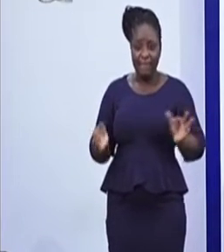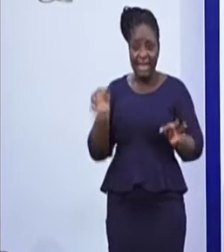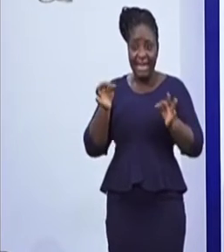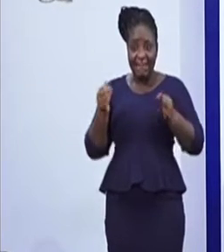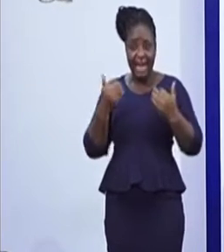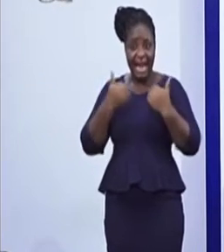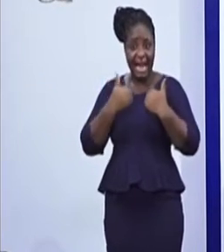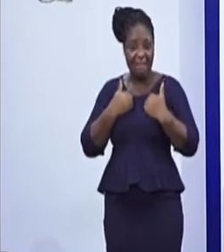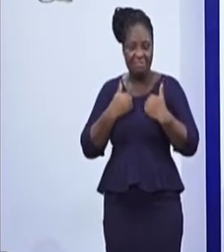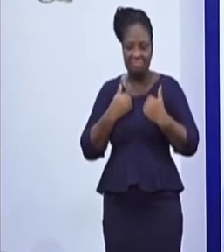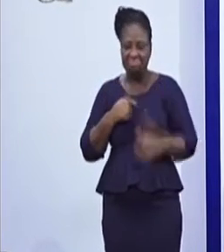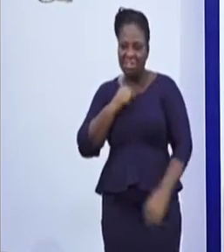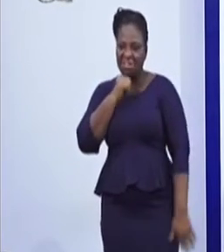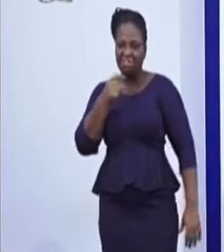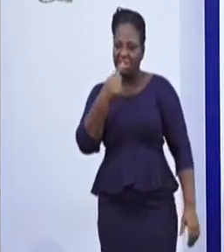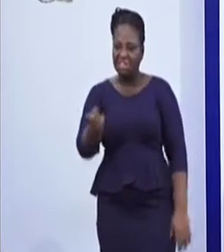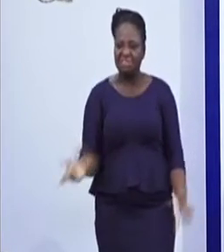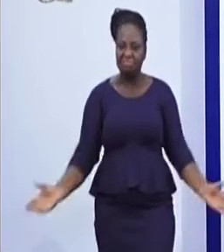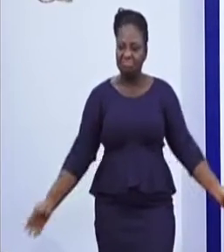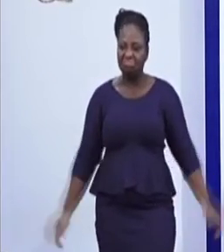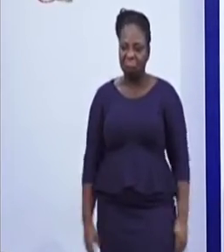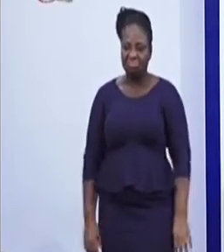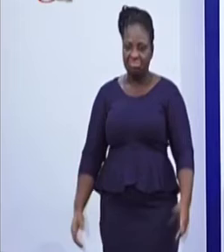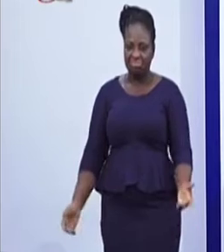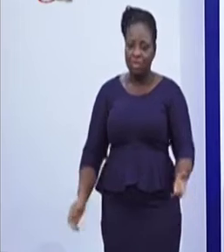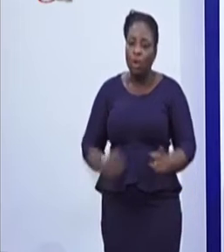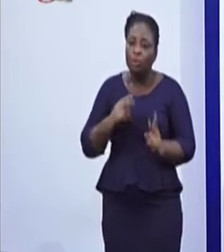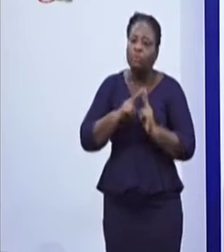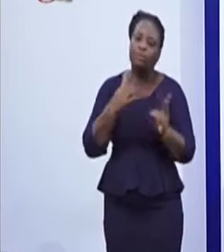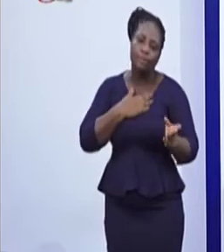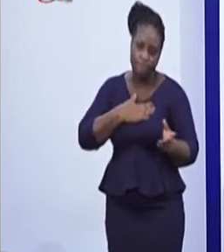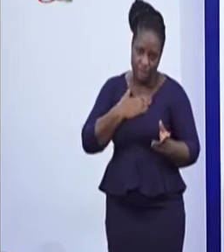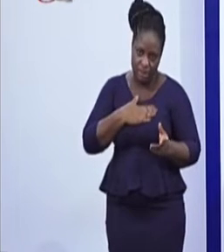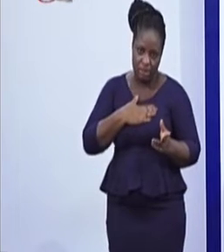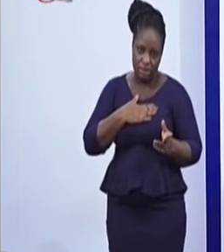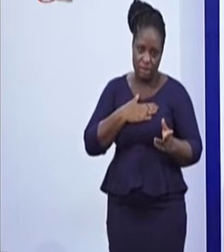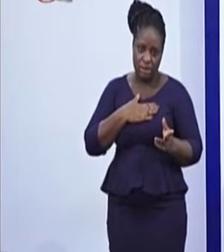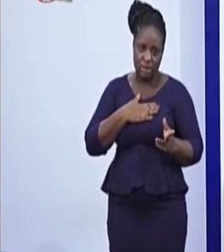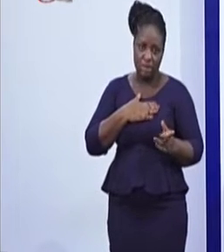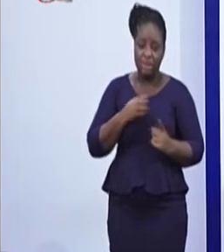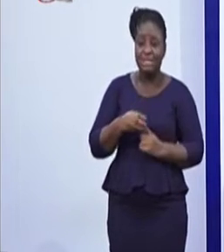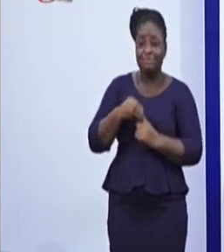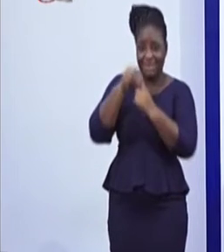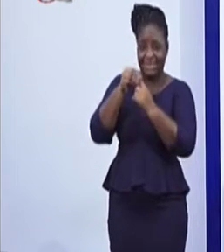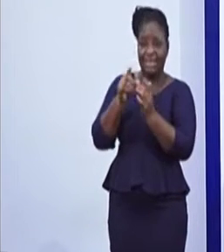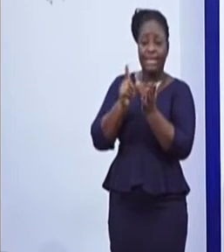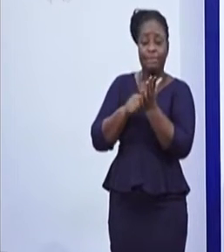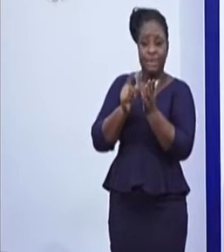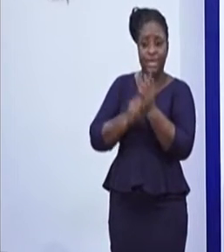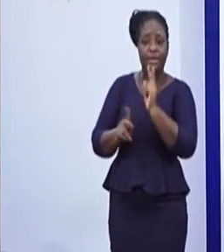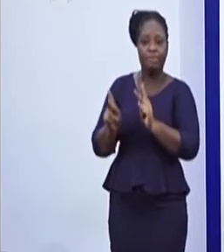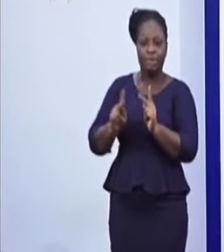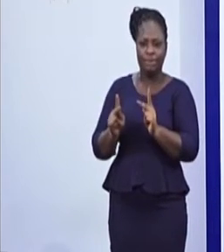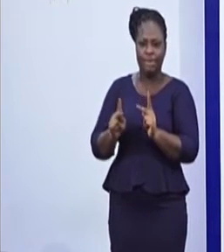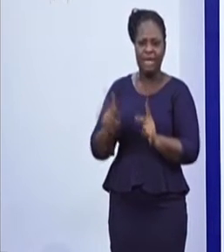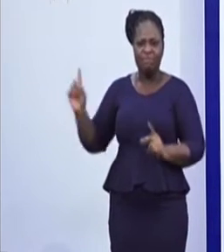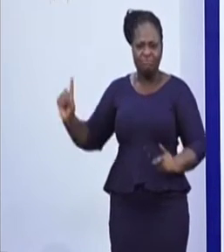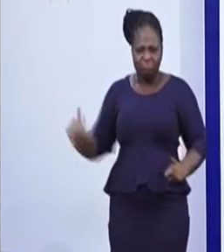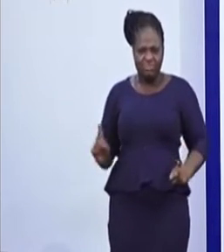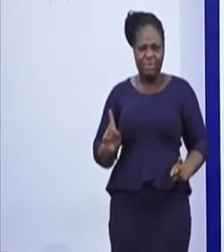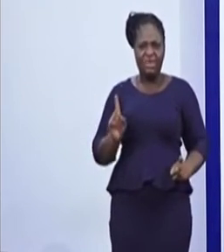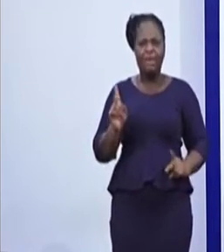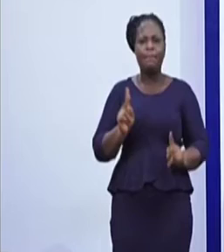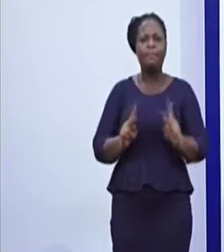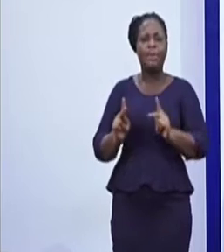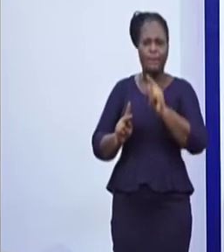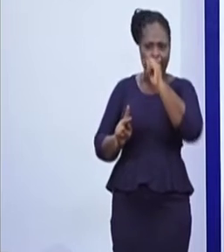po a onka oba hospital so a onka no kra inti ye pa mo cho enkenka omo wo media num no se mo di nkrofo oba mo